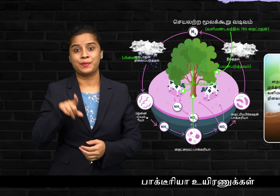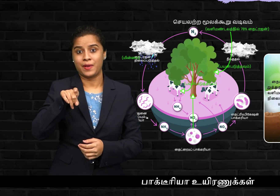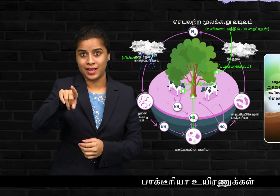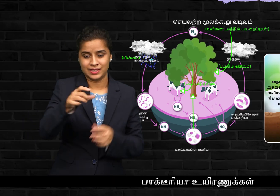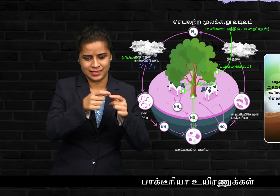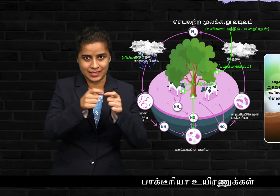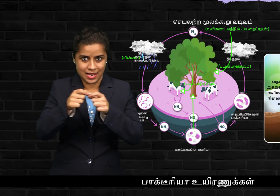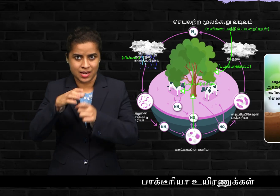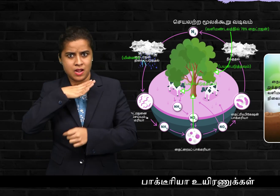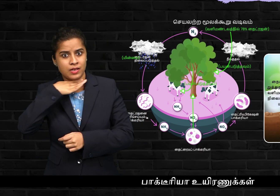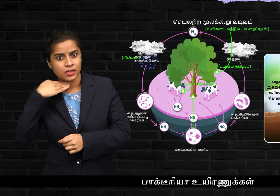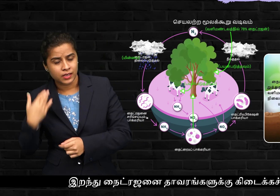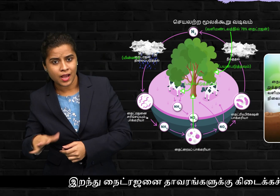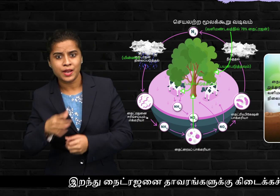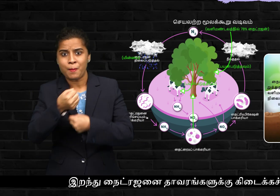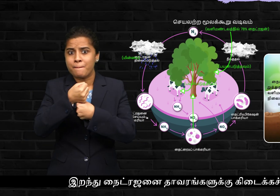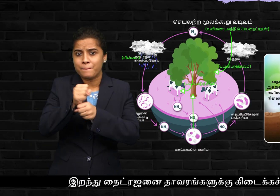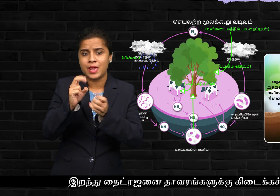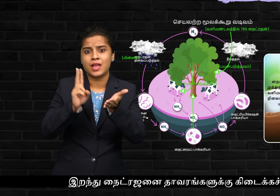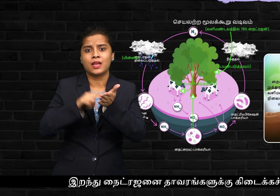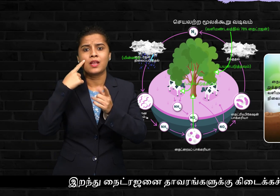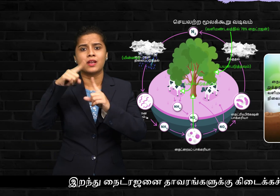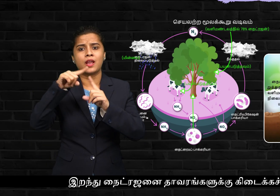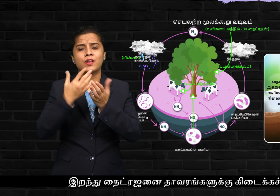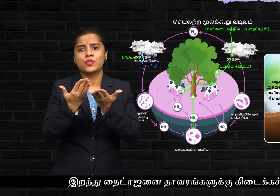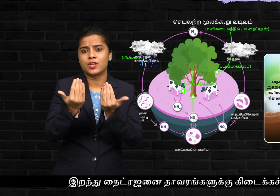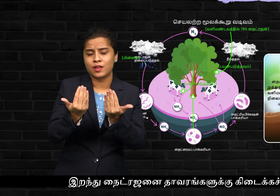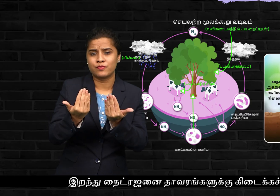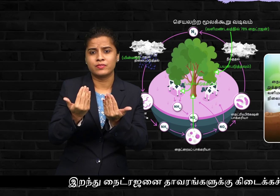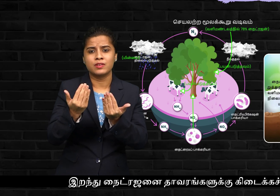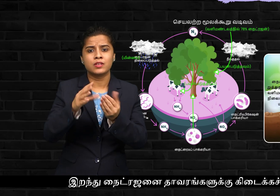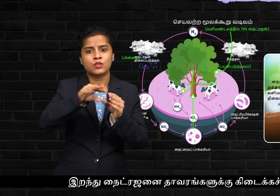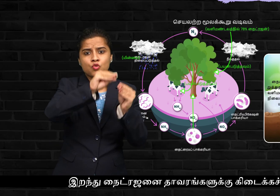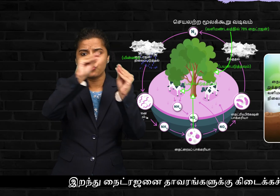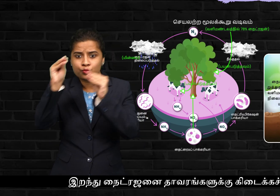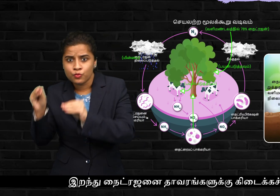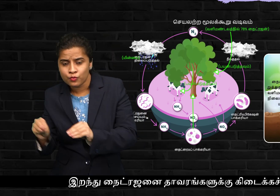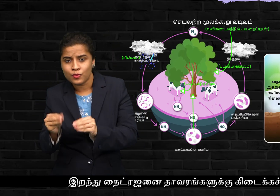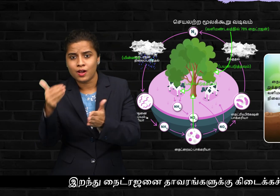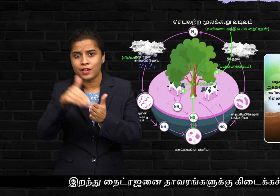பாக்டீரியா உயிரணுக்கள் இறந்த நைட்ரஜனை தாவரங்களுக்கு கிடைக்க செய்கிறது.